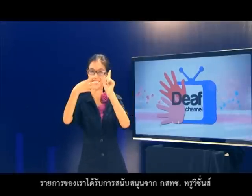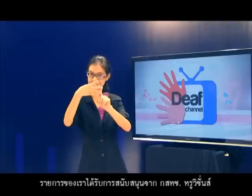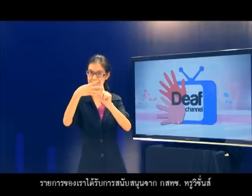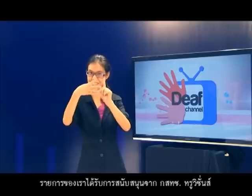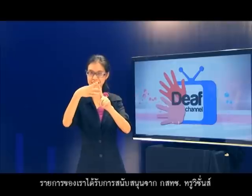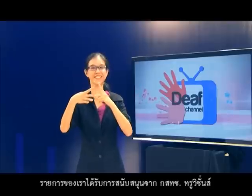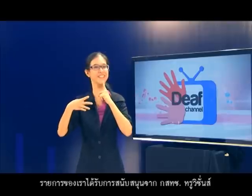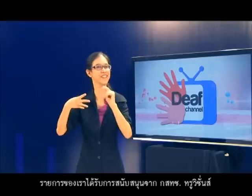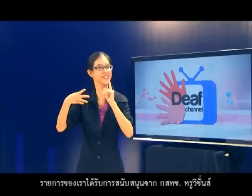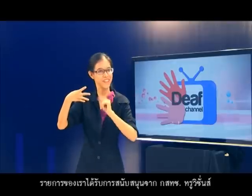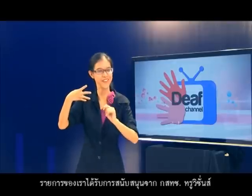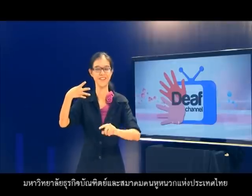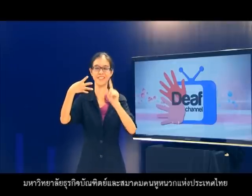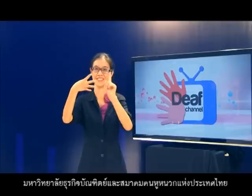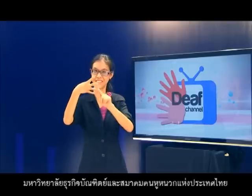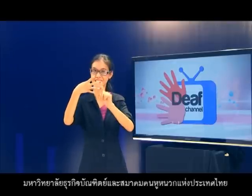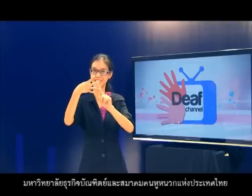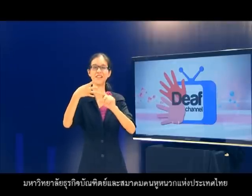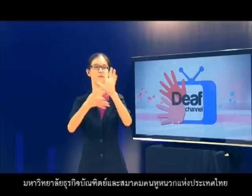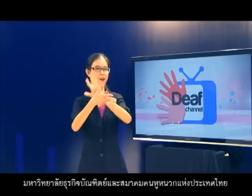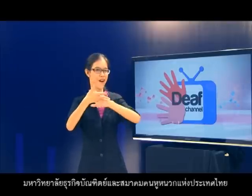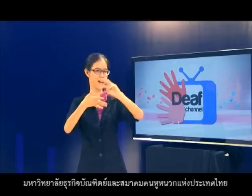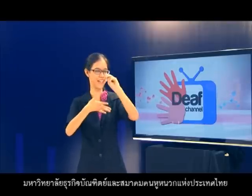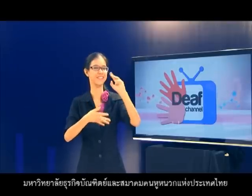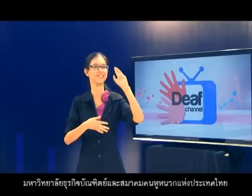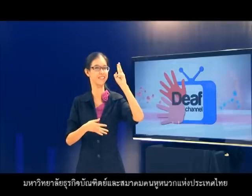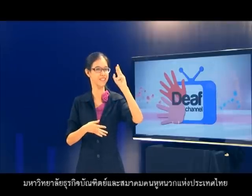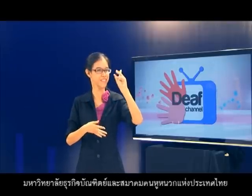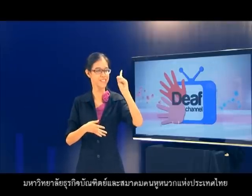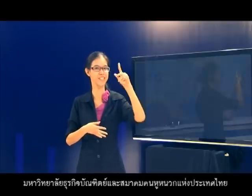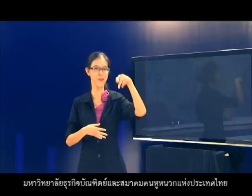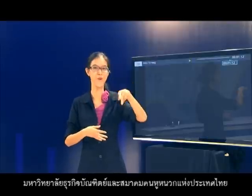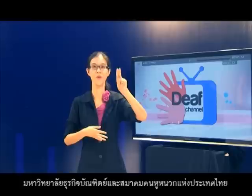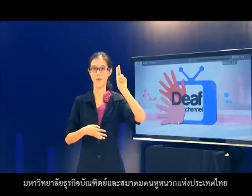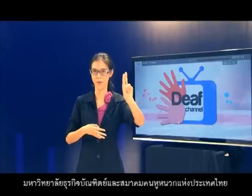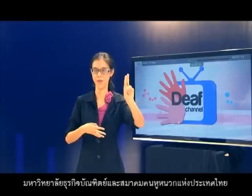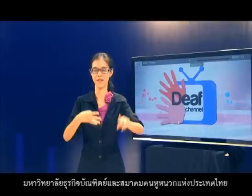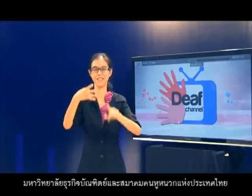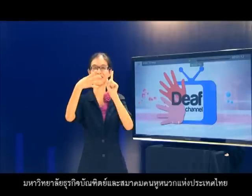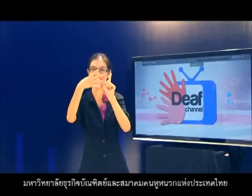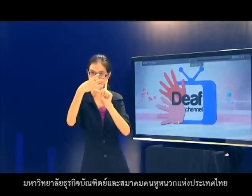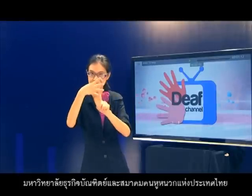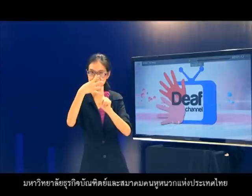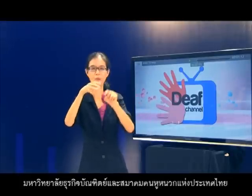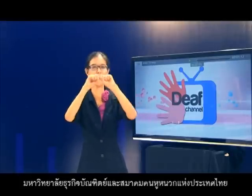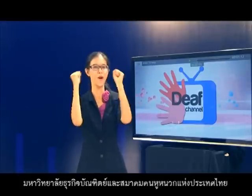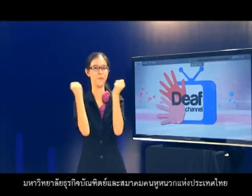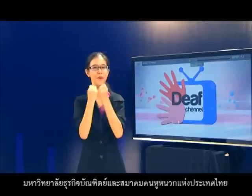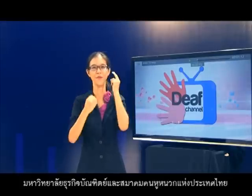True Vision มหาวิทยาลัยธุรกิจบัณฑิตและสมาคมคนหูหนวกแห่งประเทศไทยค่ะ